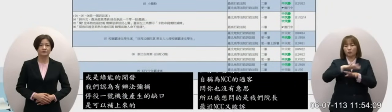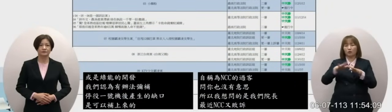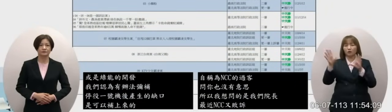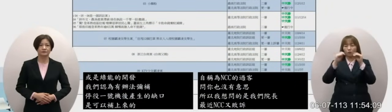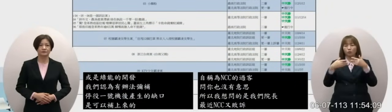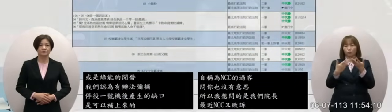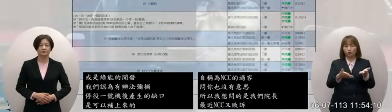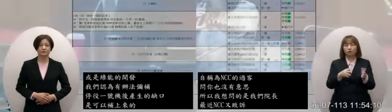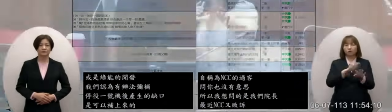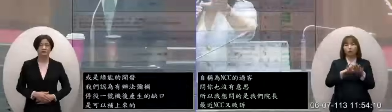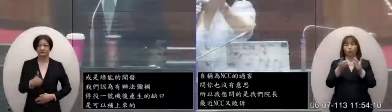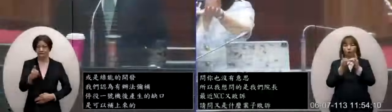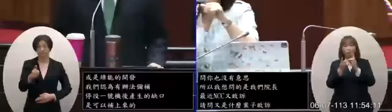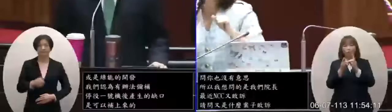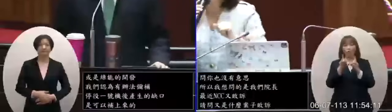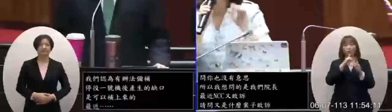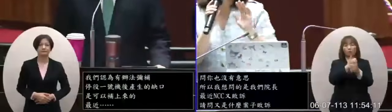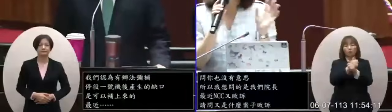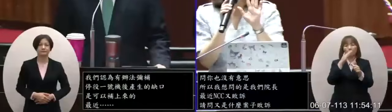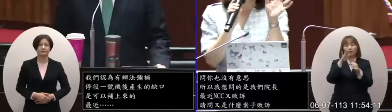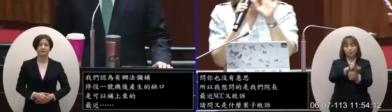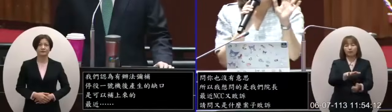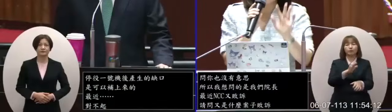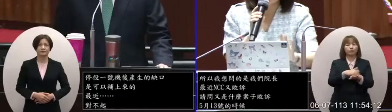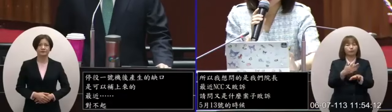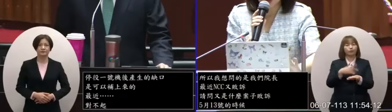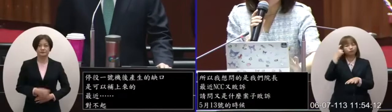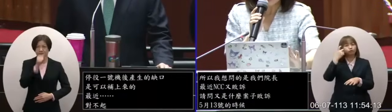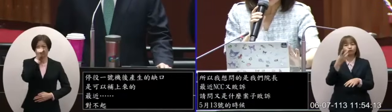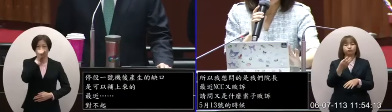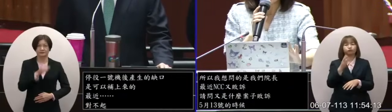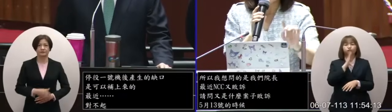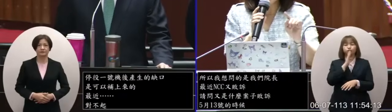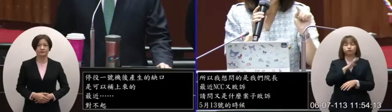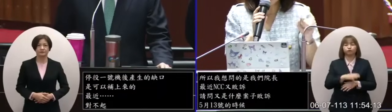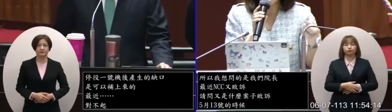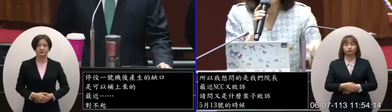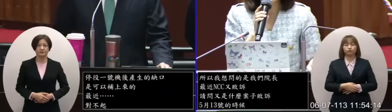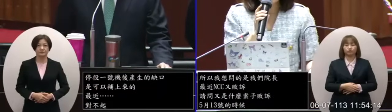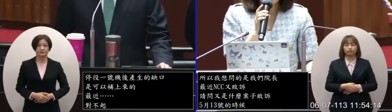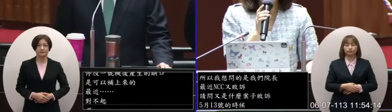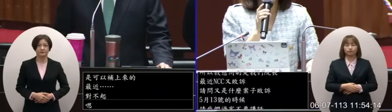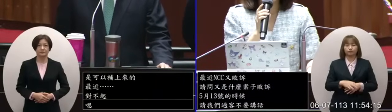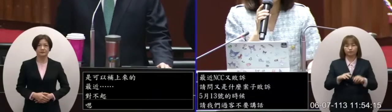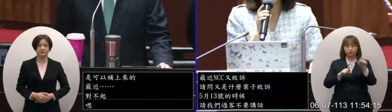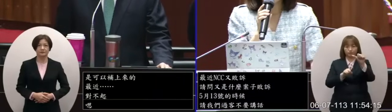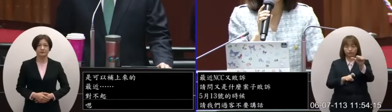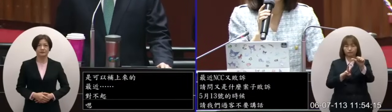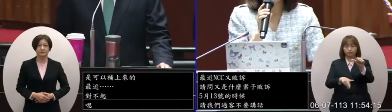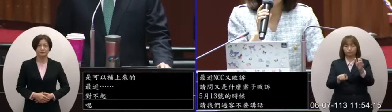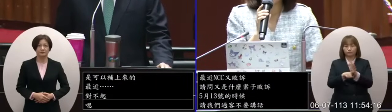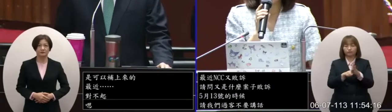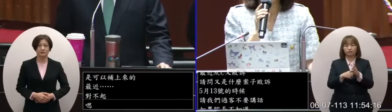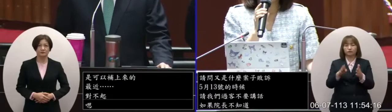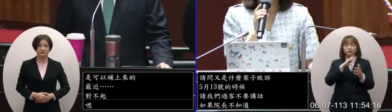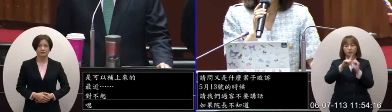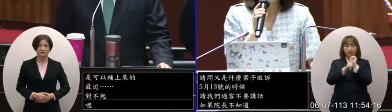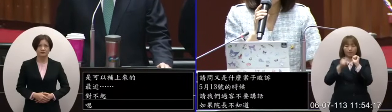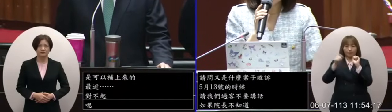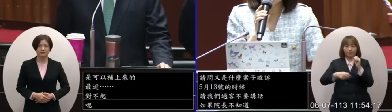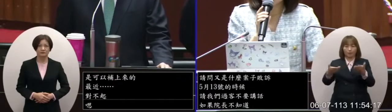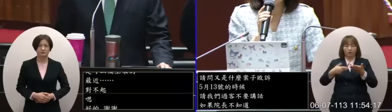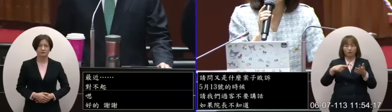供参考，我不会故意要考倒你或什么，没有那个意思哈。是5月13号的时候收到了判决